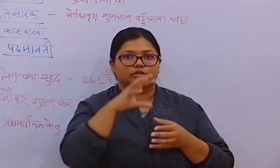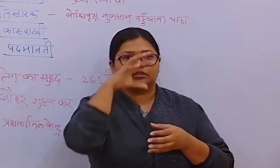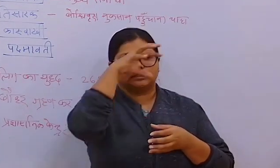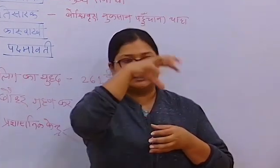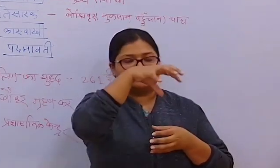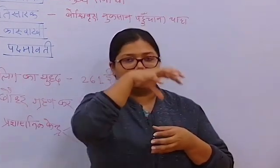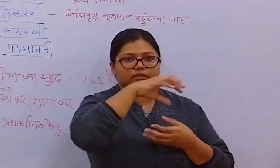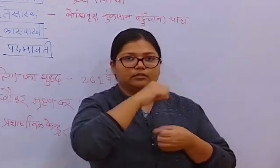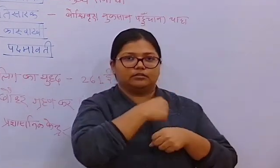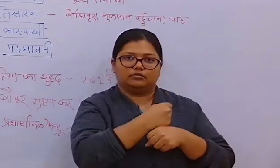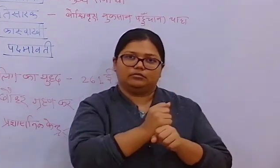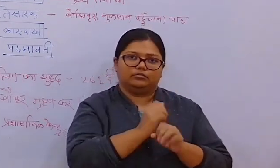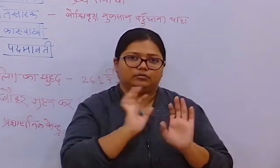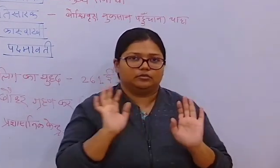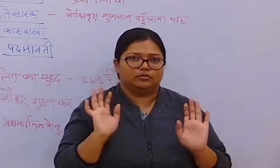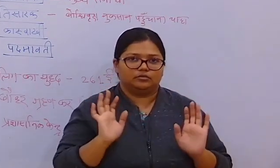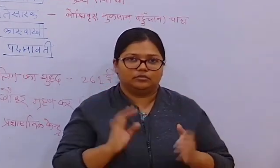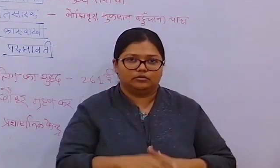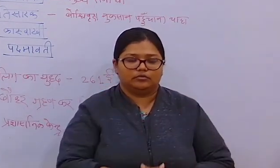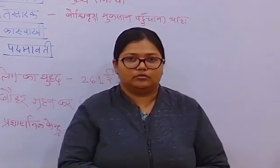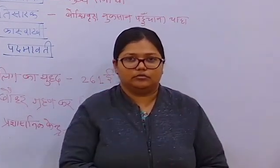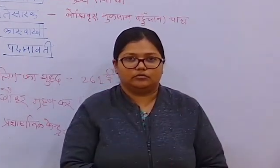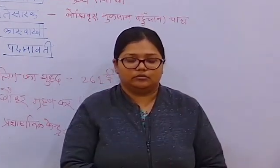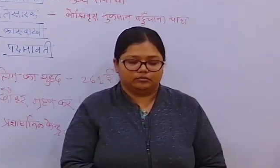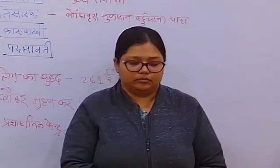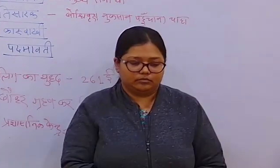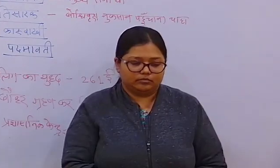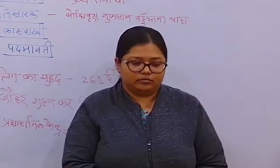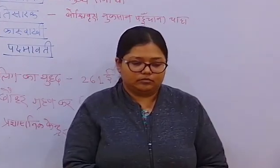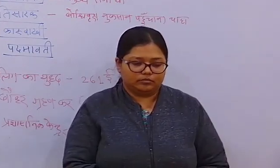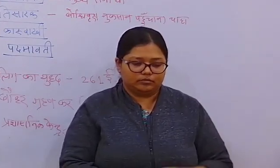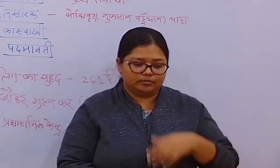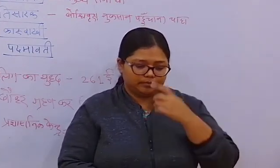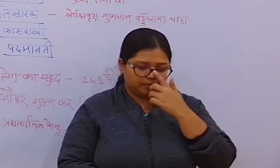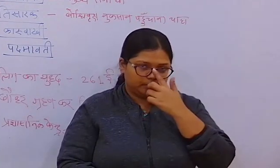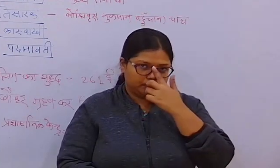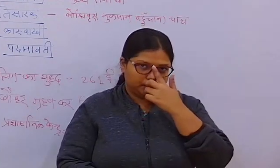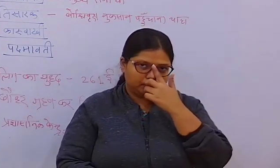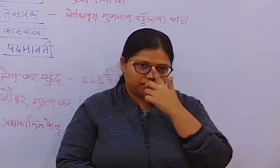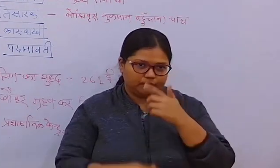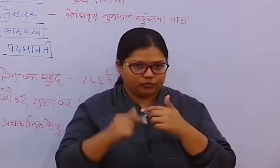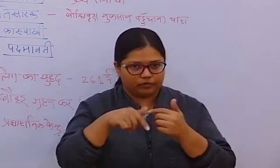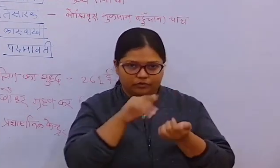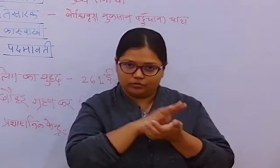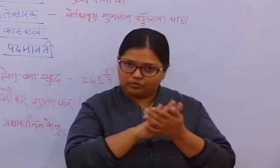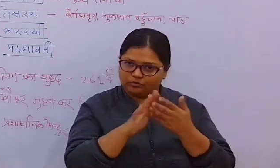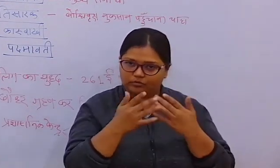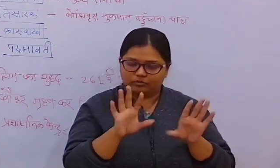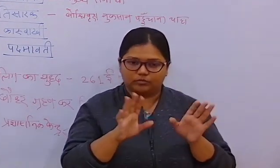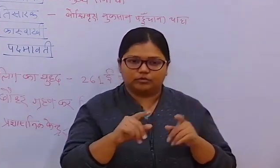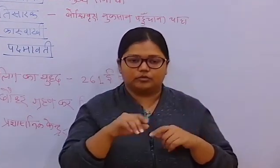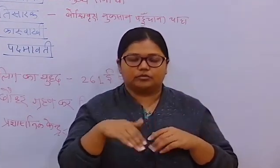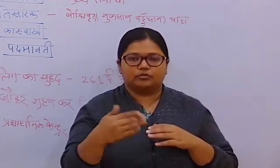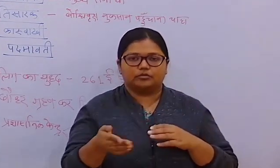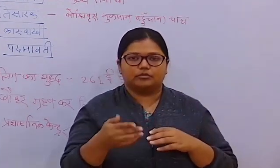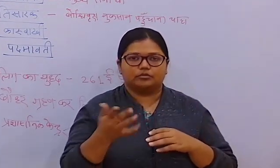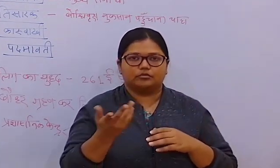चलो यहां तक हो गया, अब हम आते हैं अशोक के धम्म में, ठीक है,